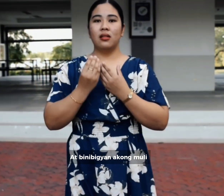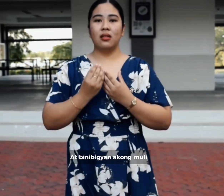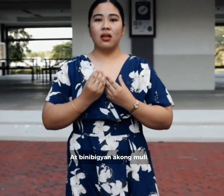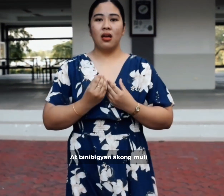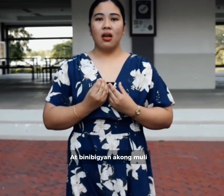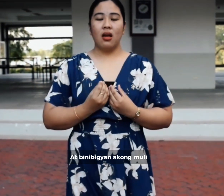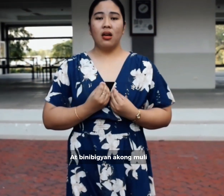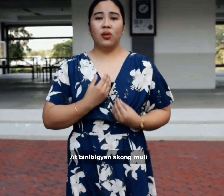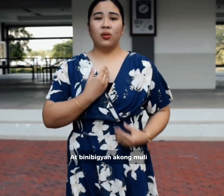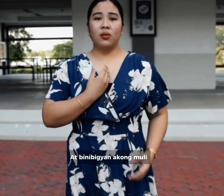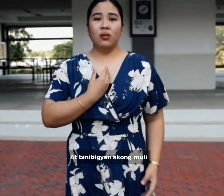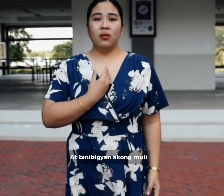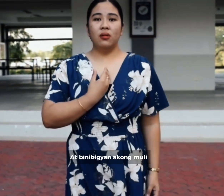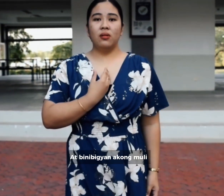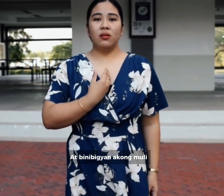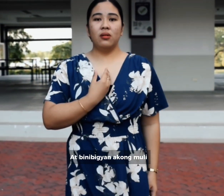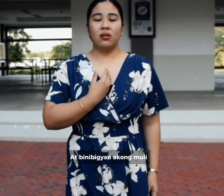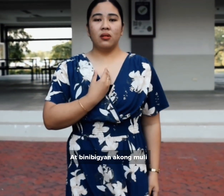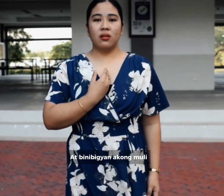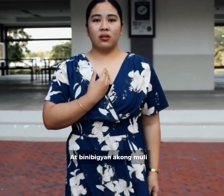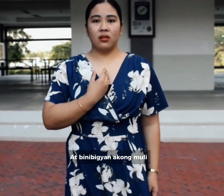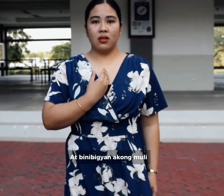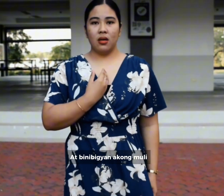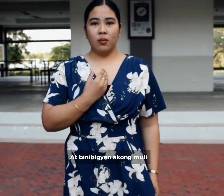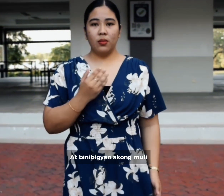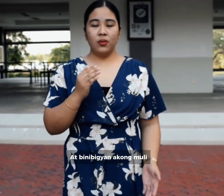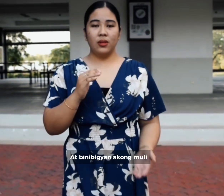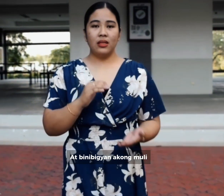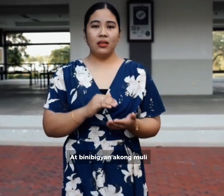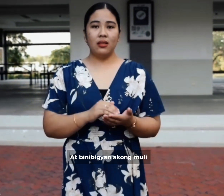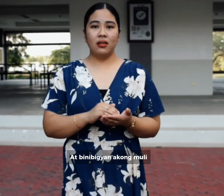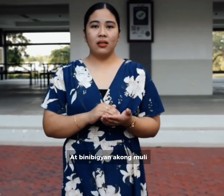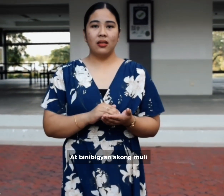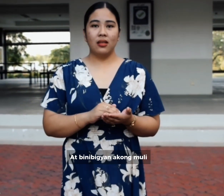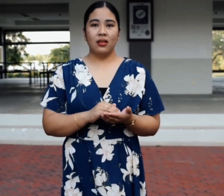binibigyan akong mali